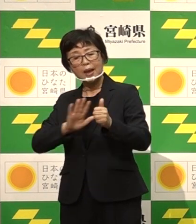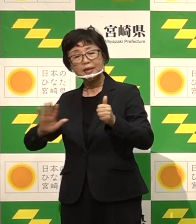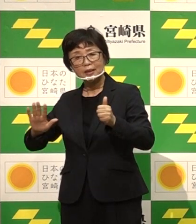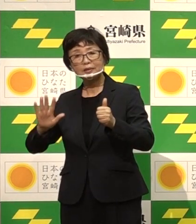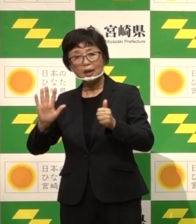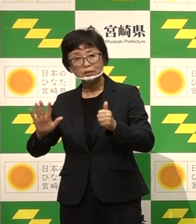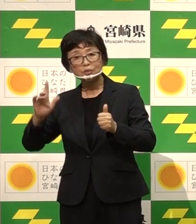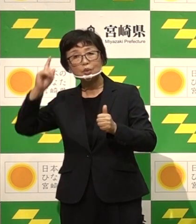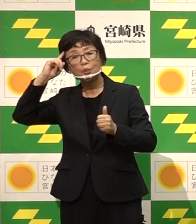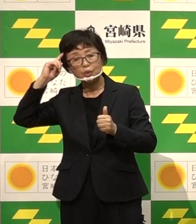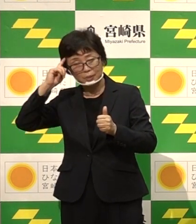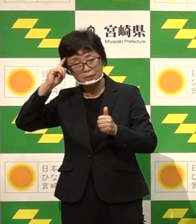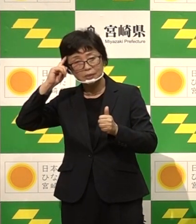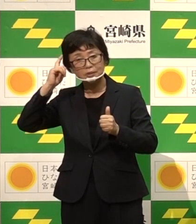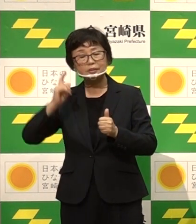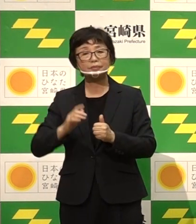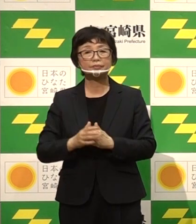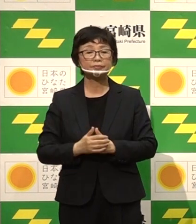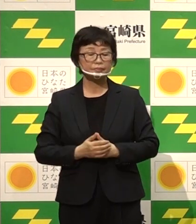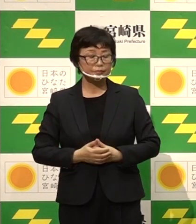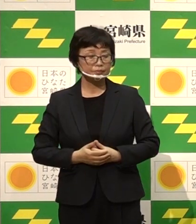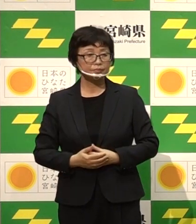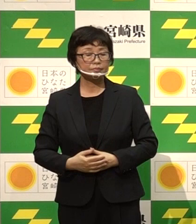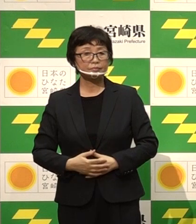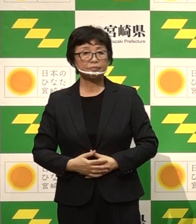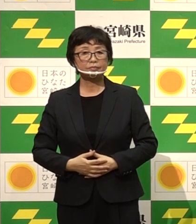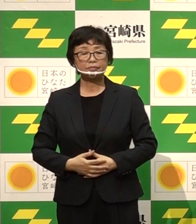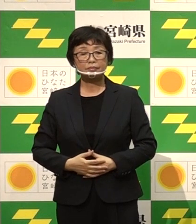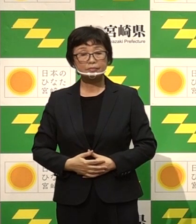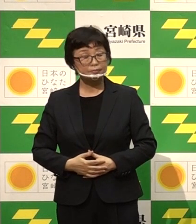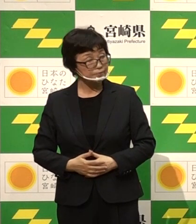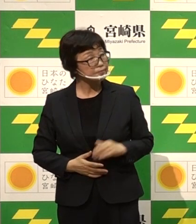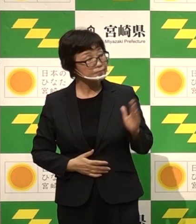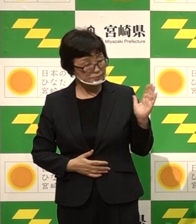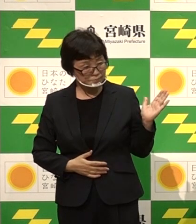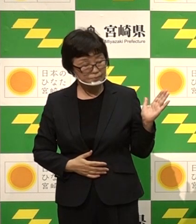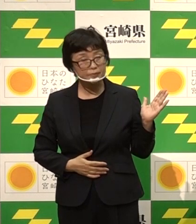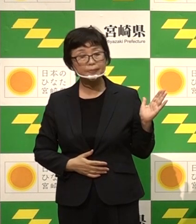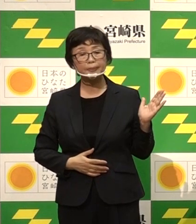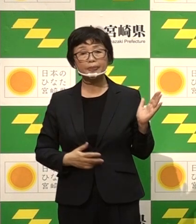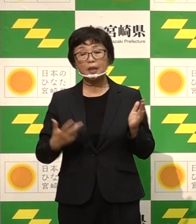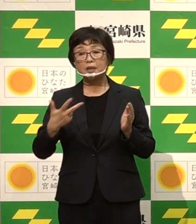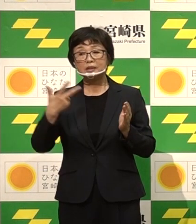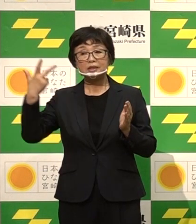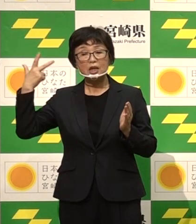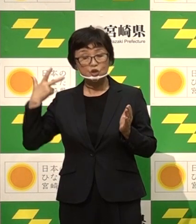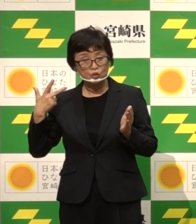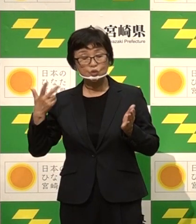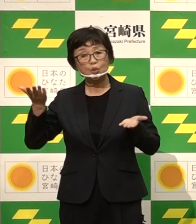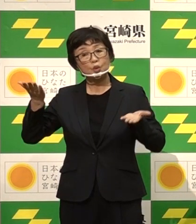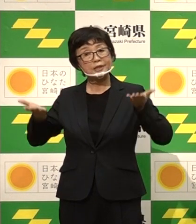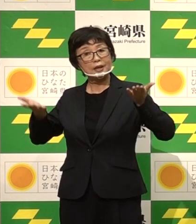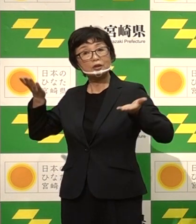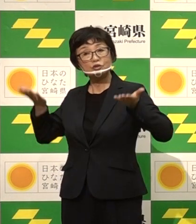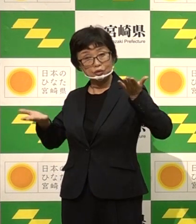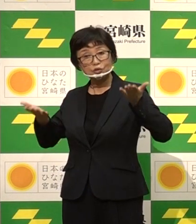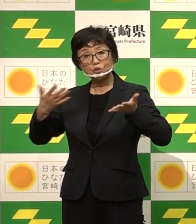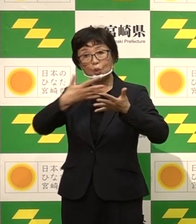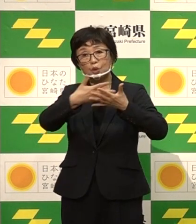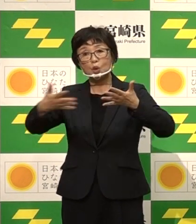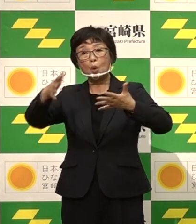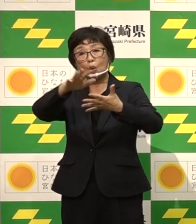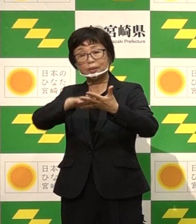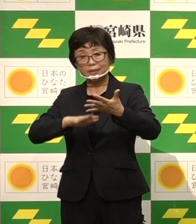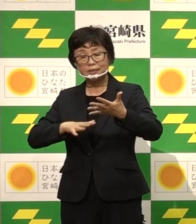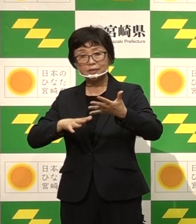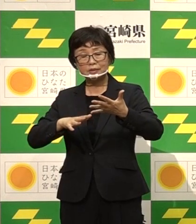ということであろうかと思います。はい、前週との比較の表であります。8日